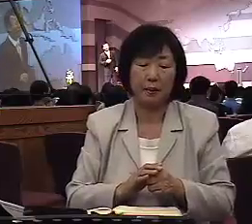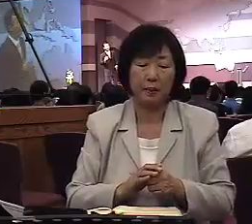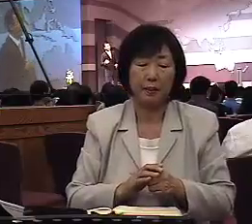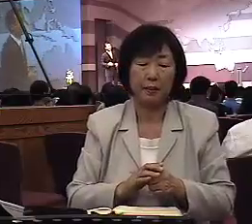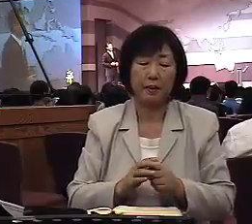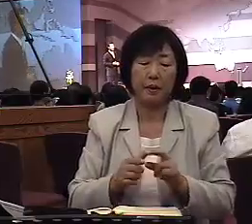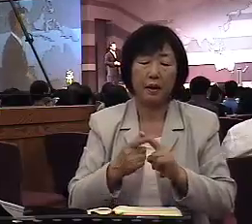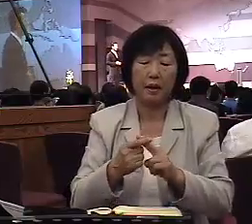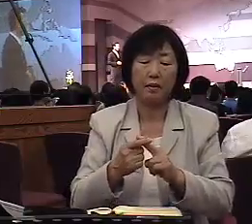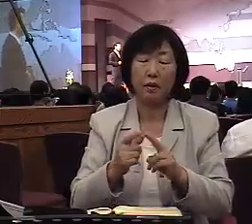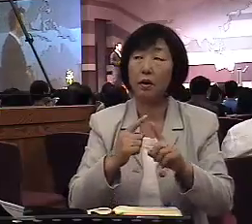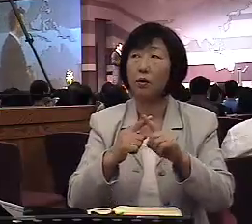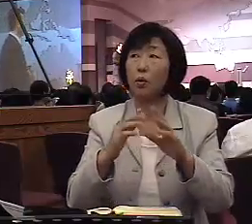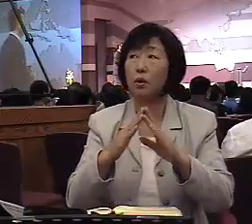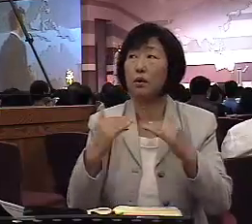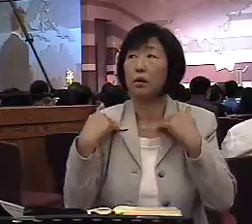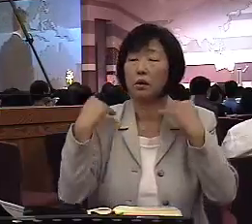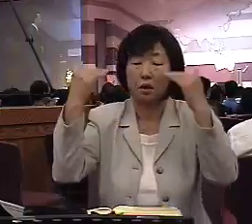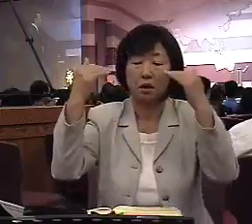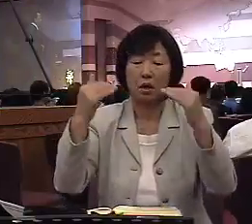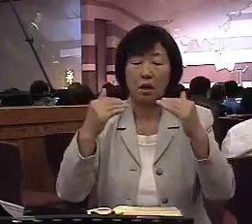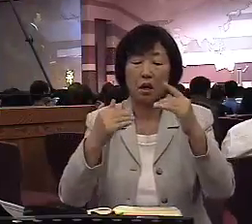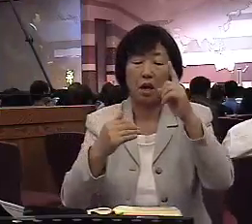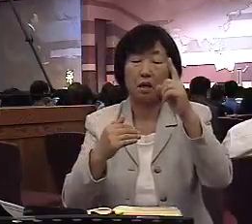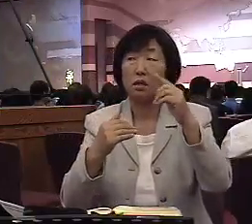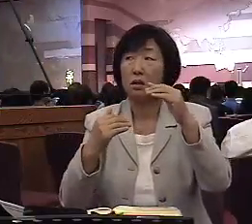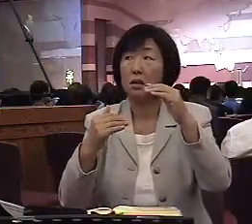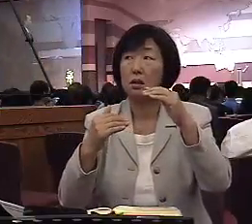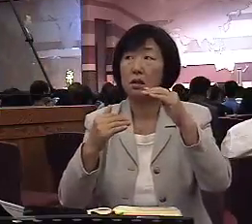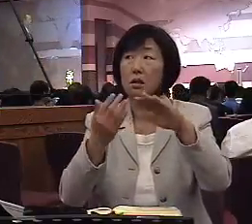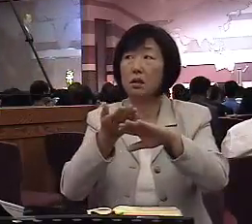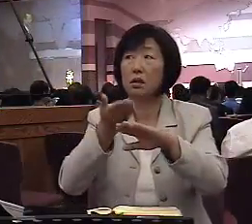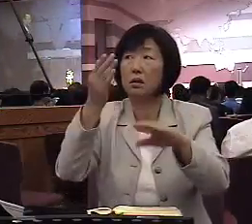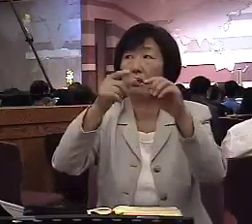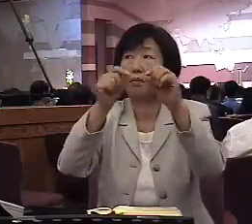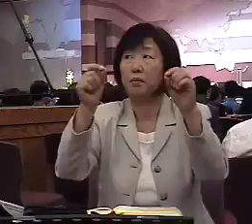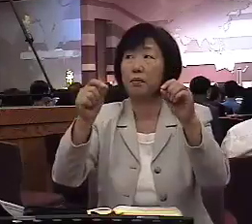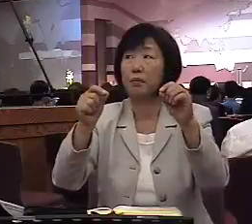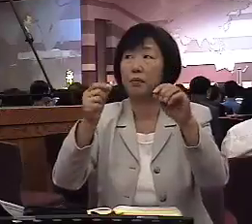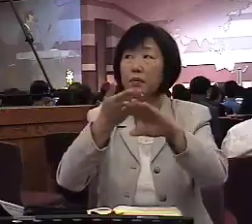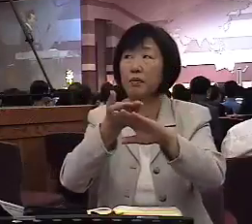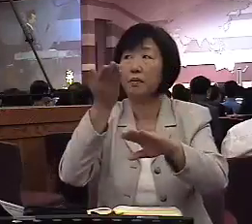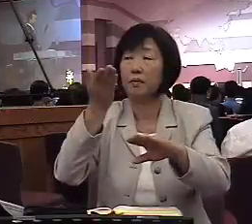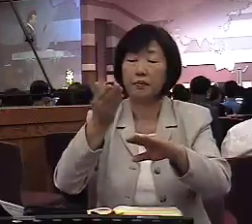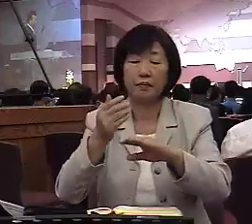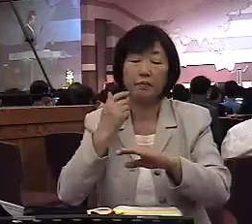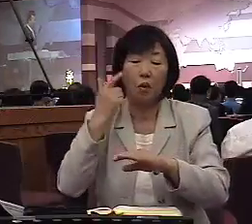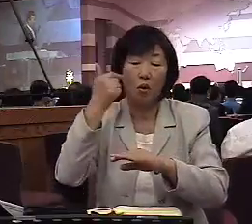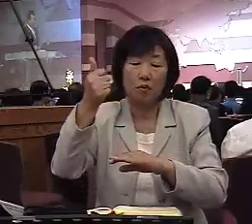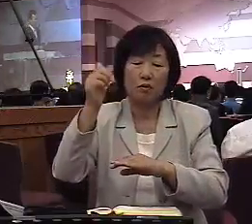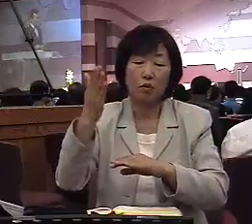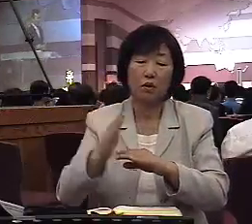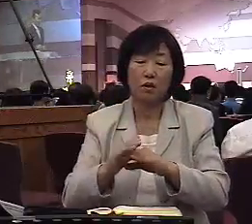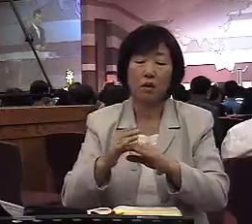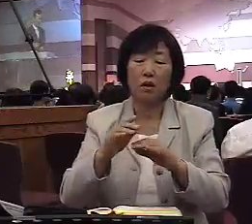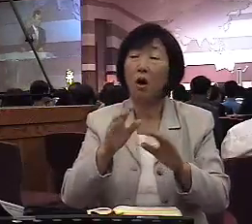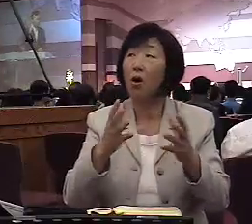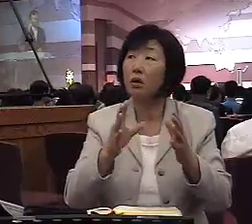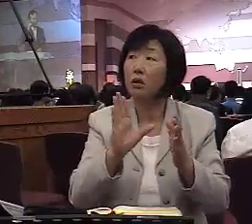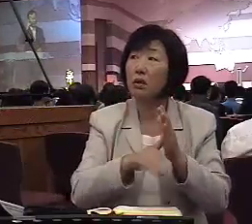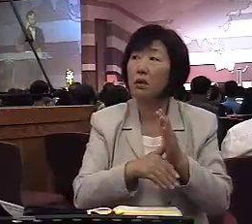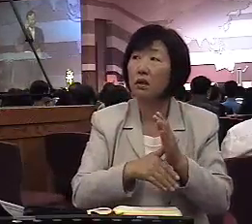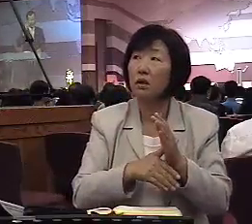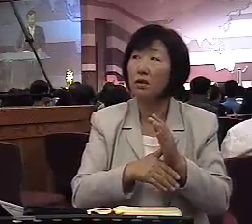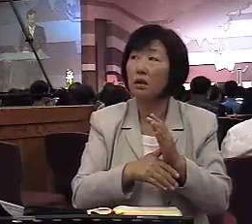저와 함께 교회에서 자라신 한 선배님 목회자가 나중에 되셨는데 그가 어렸을 때